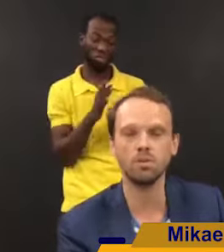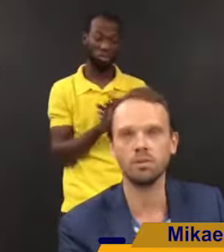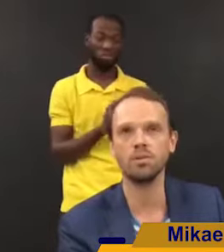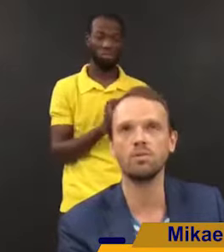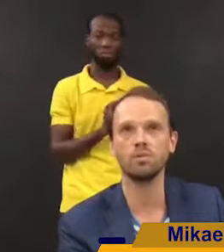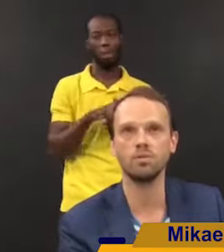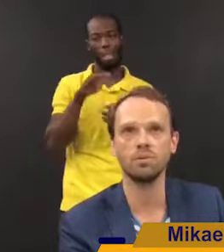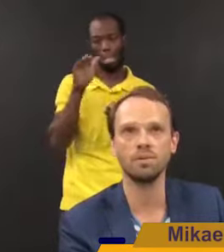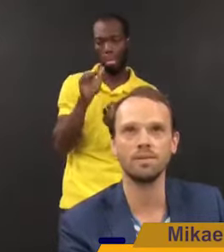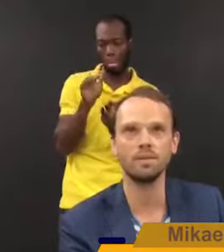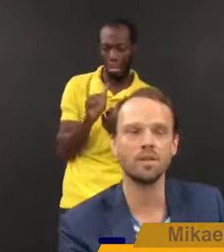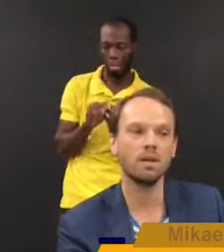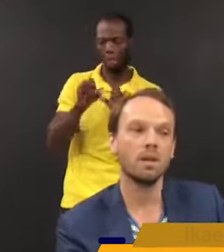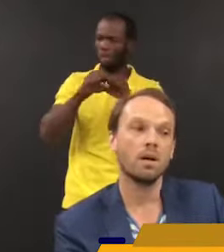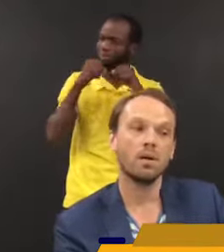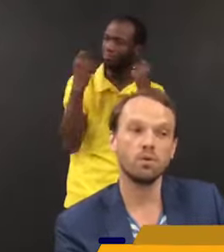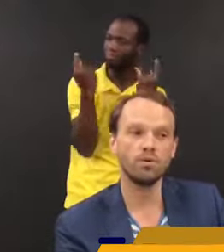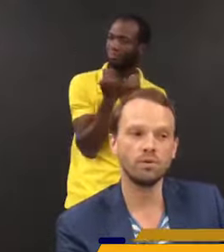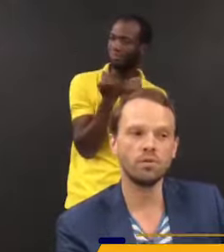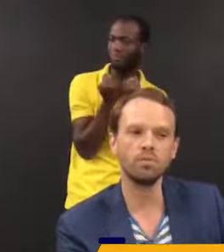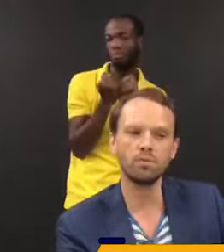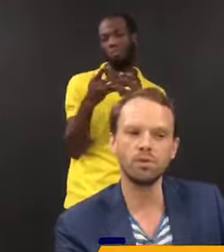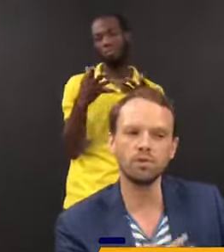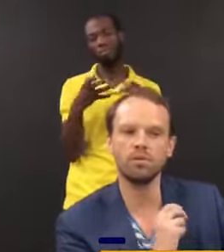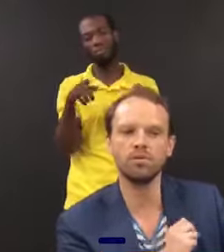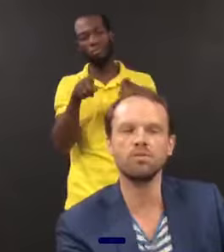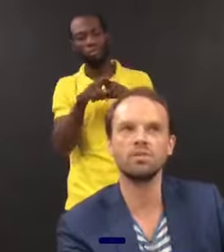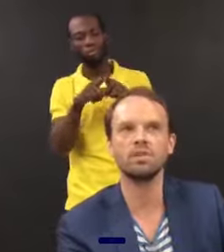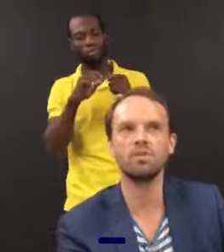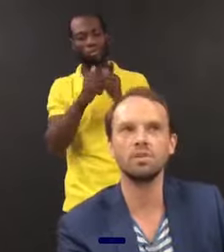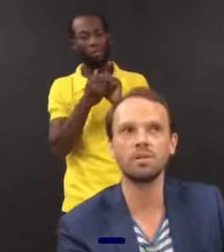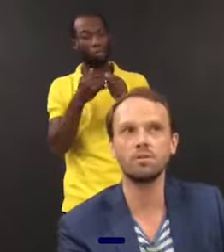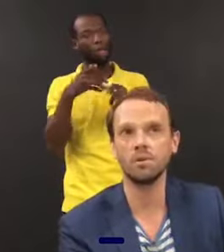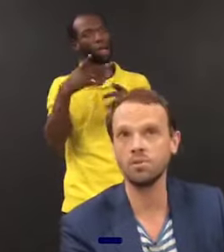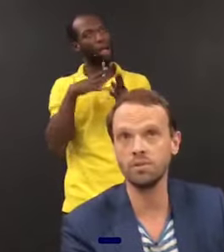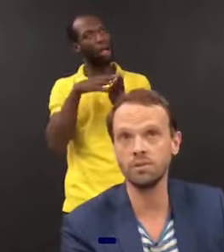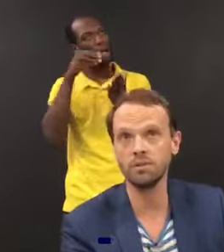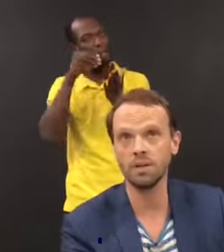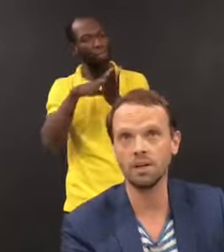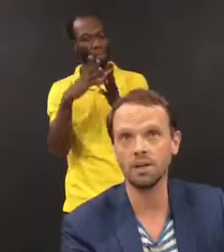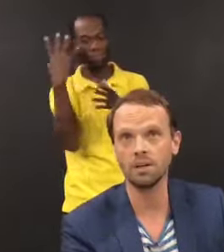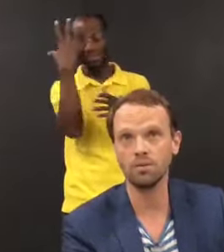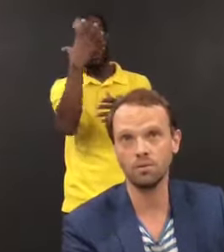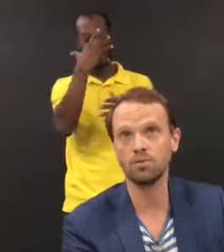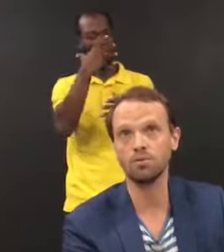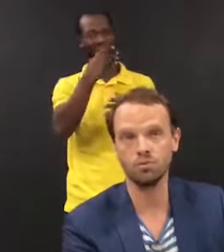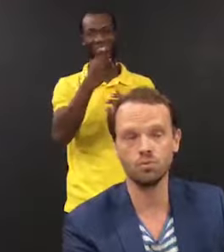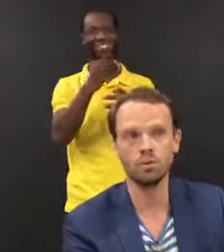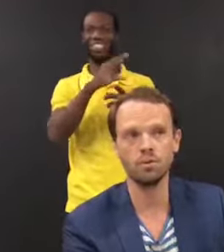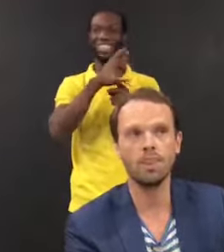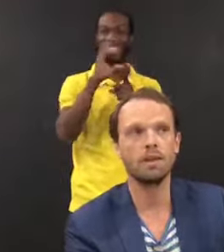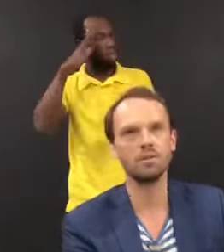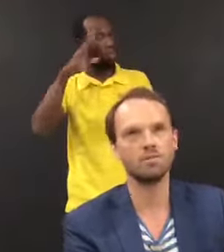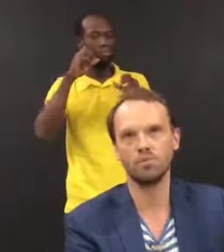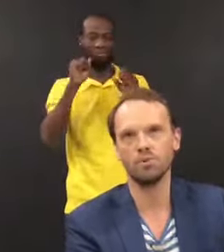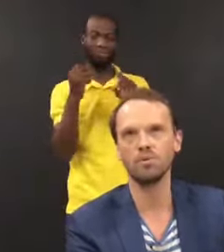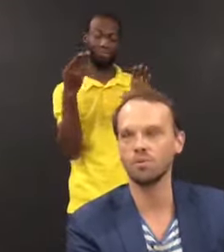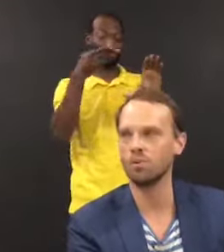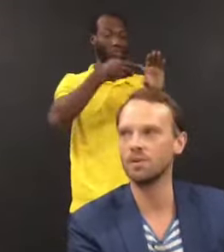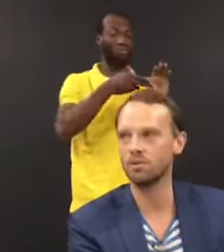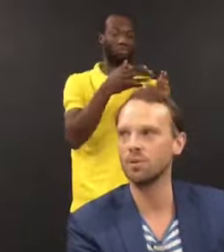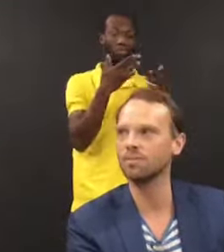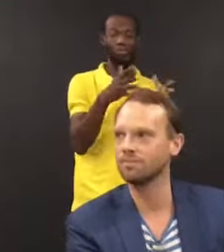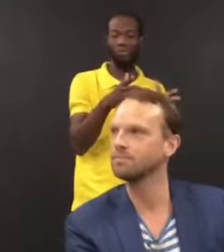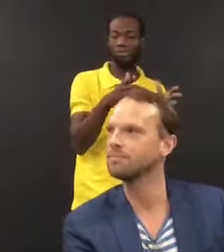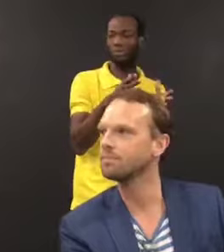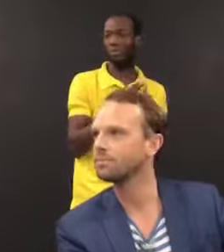des minorités dans notre société. Aussi une petite connaissance que j'avais déjà de la beauté de la culture sourde. Les formations